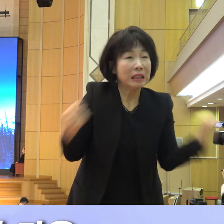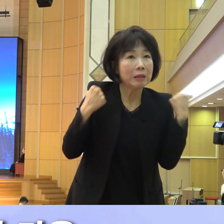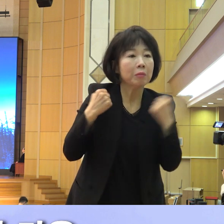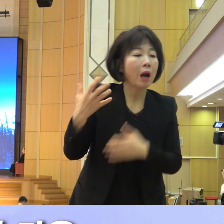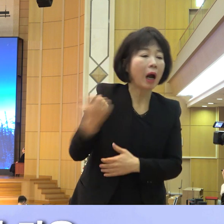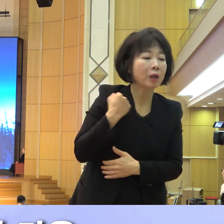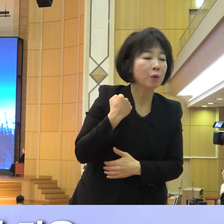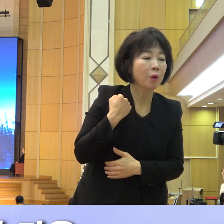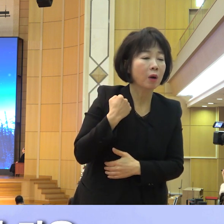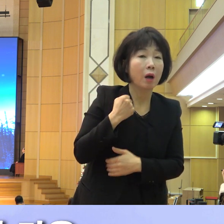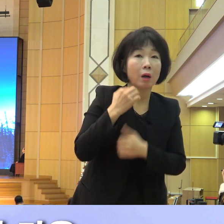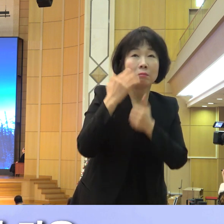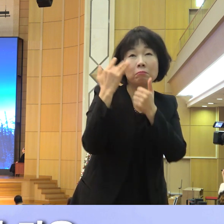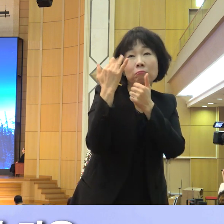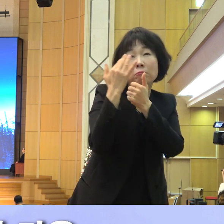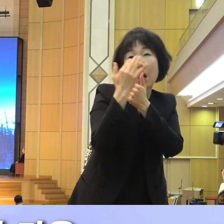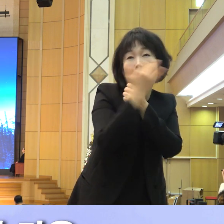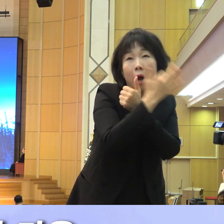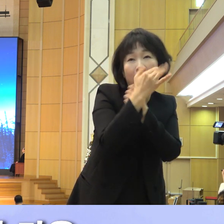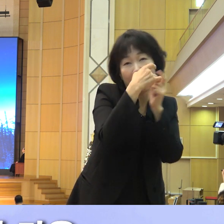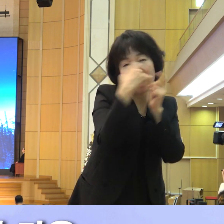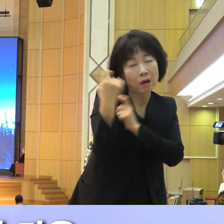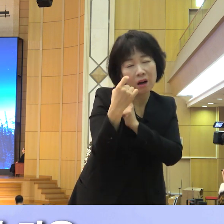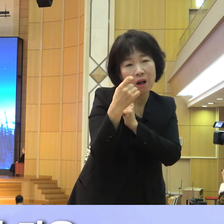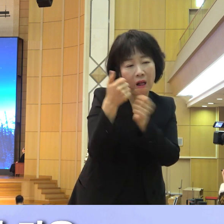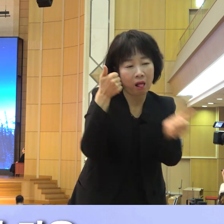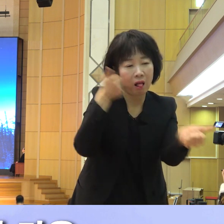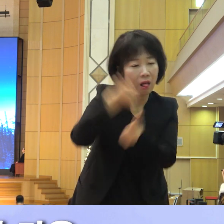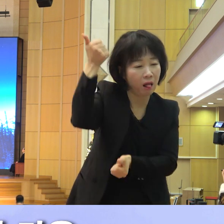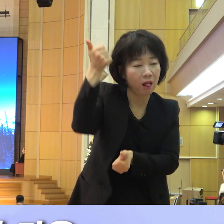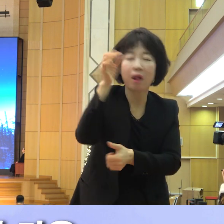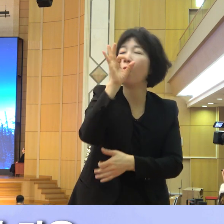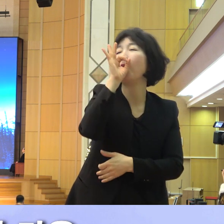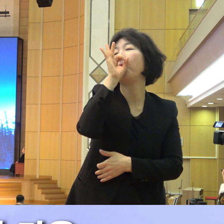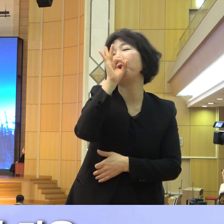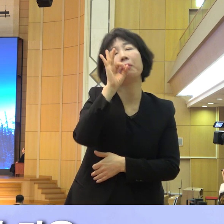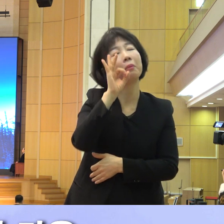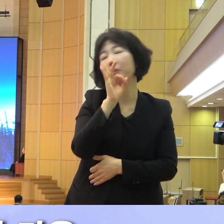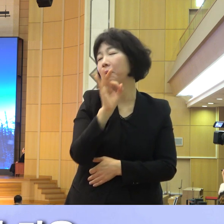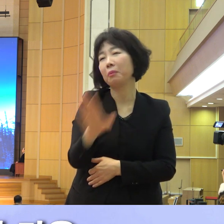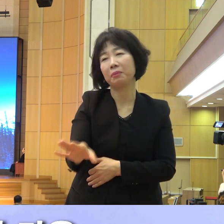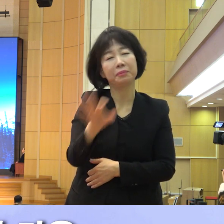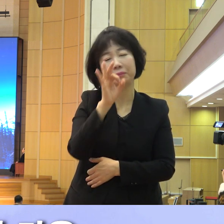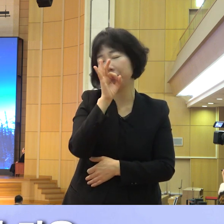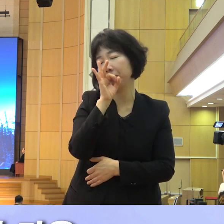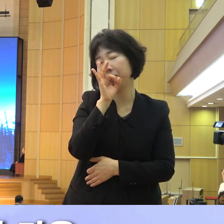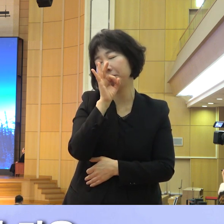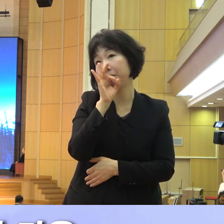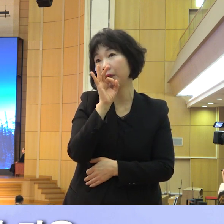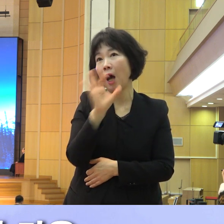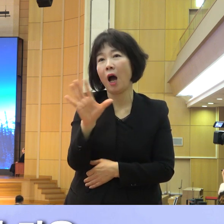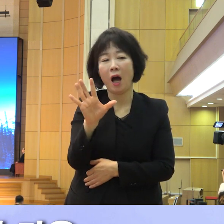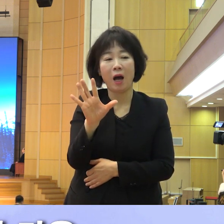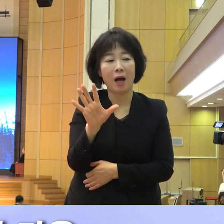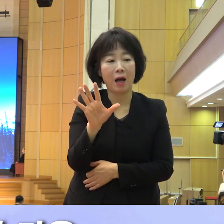나의 힘으론 그것들 모두 이길 수